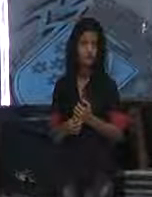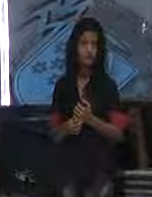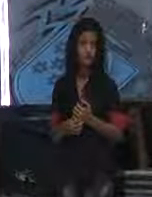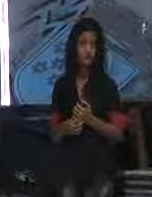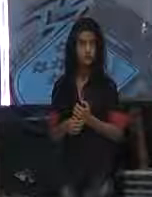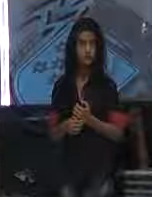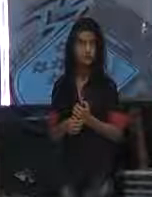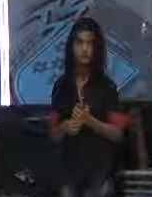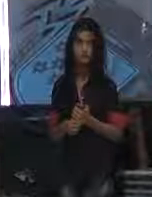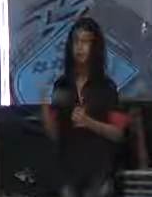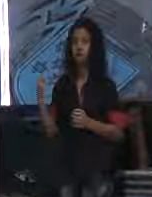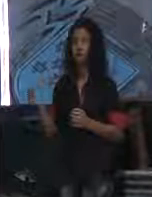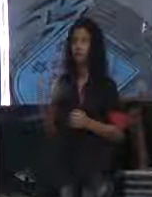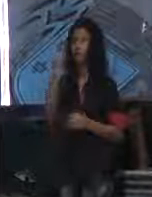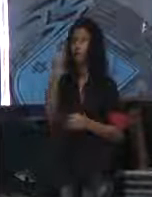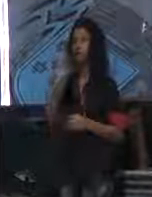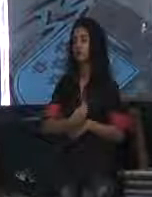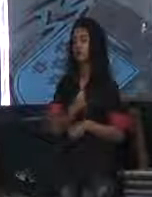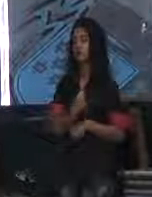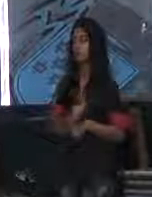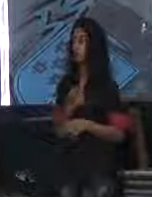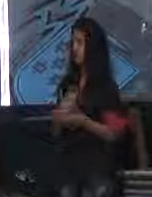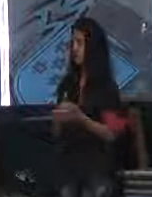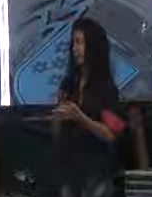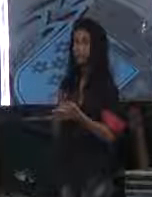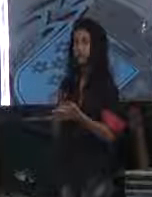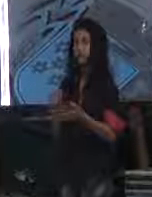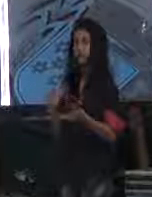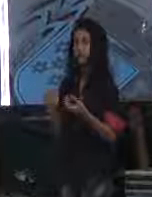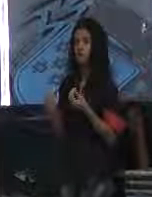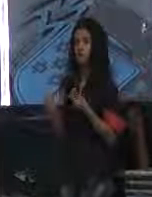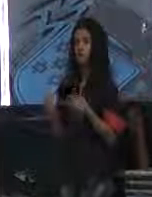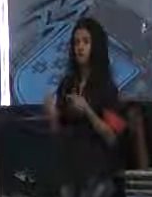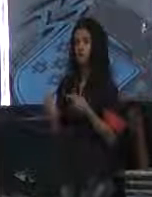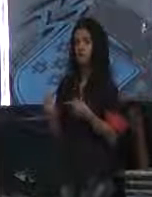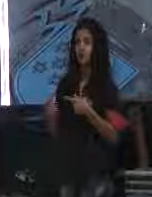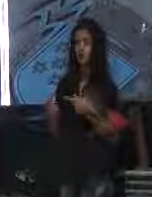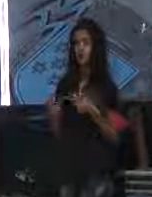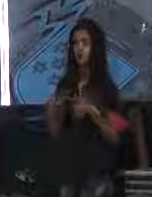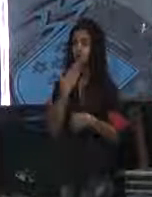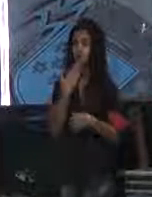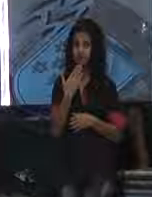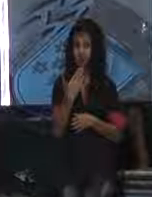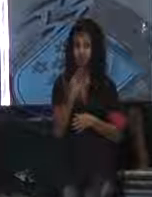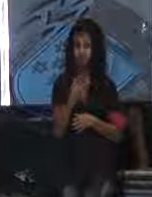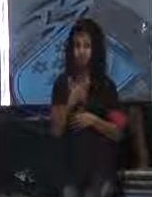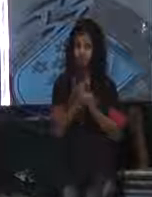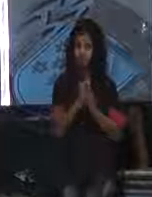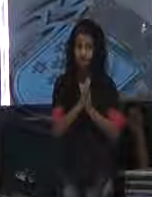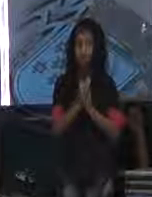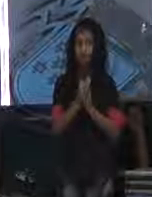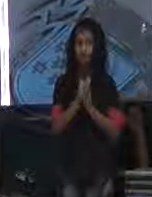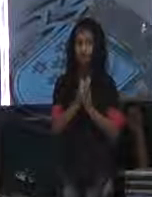nessa tarde para poder a gente discutir com a gestão. Então, vamos pedir assim um pouco de colaboração para a gente ouvir.